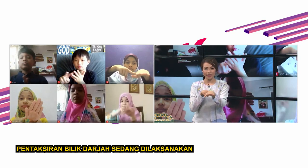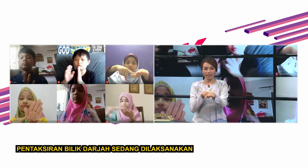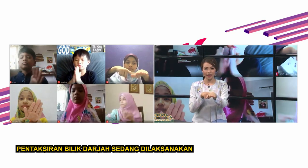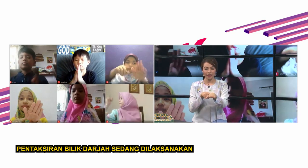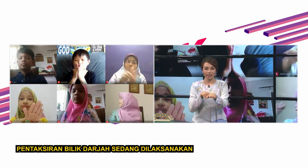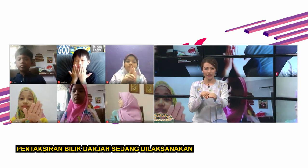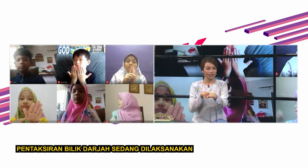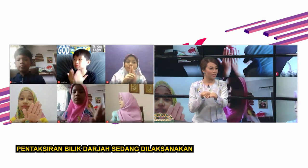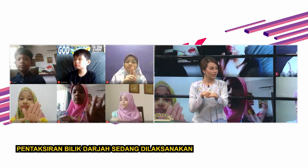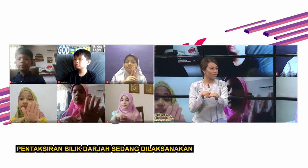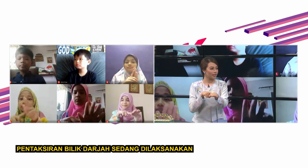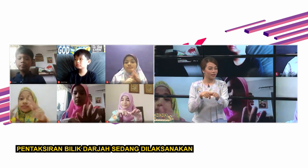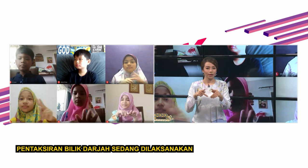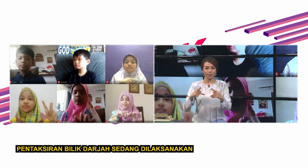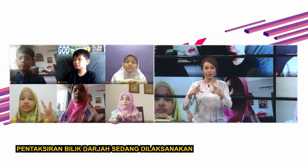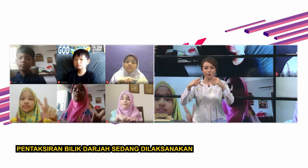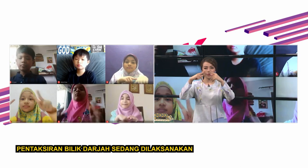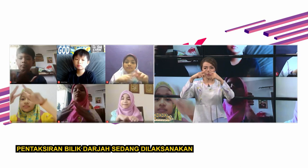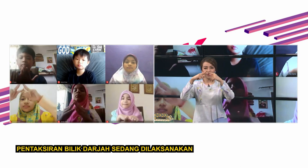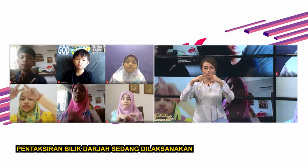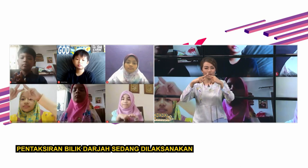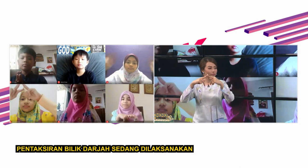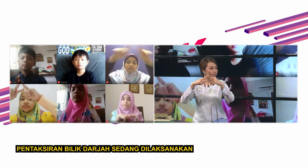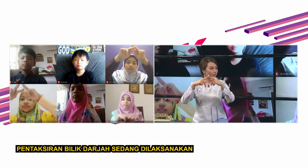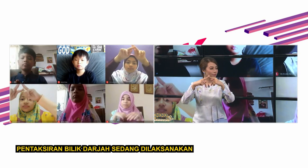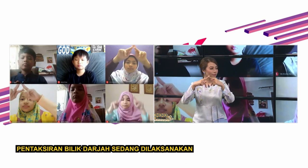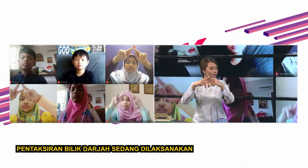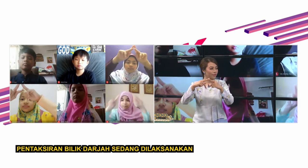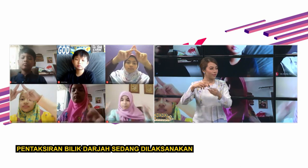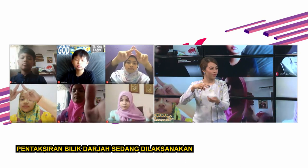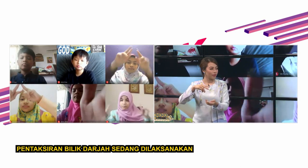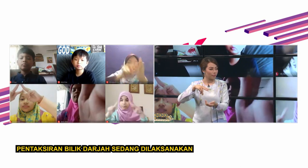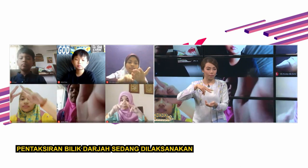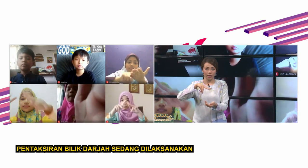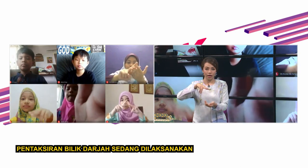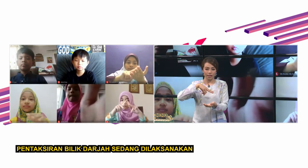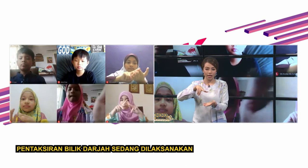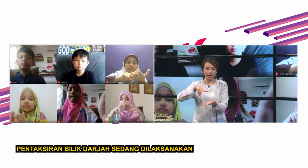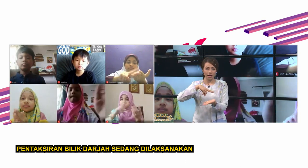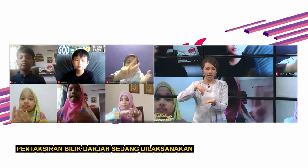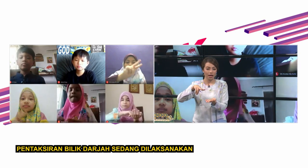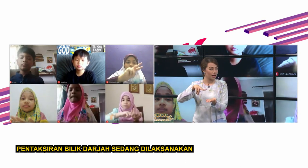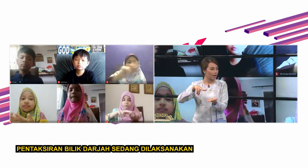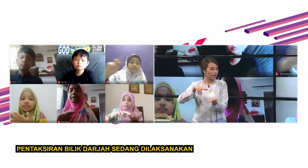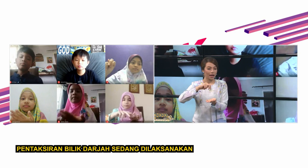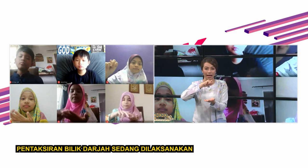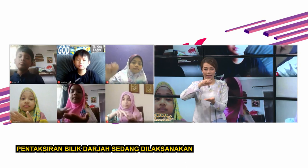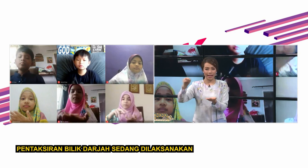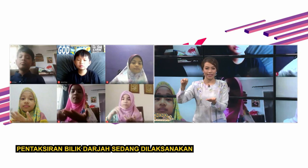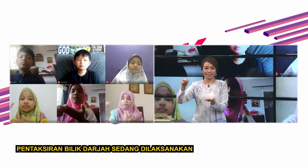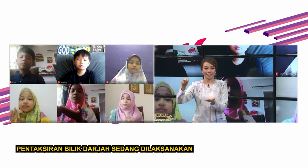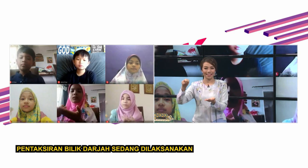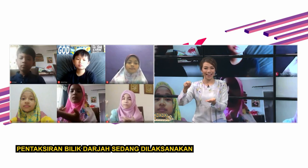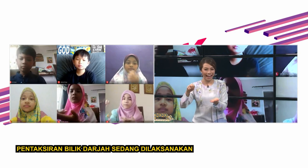Di. Pondok. Pondok. Baca. Baca. An.